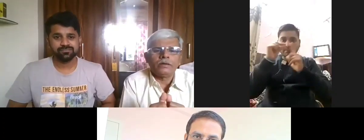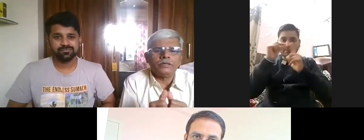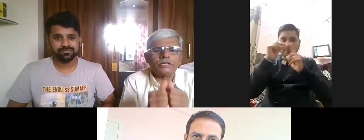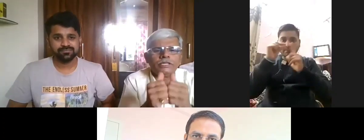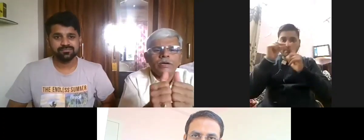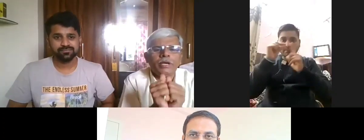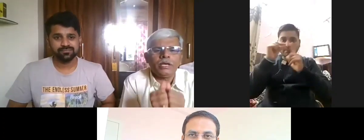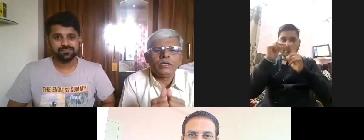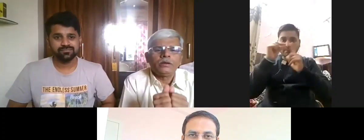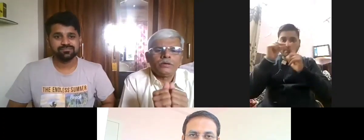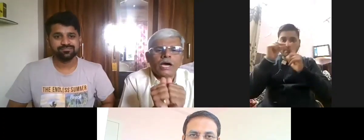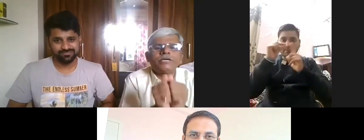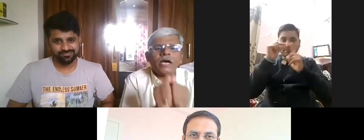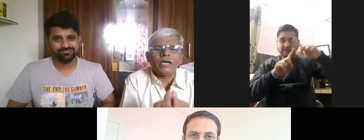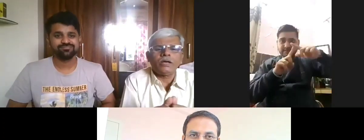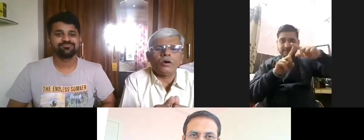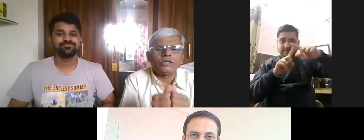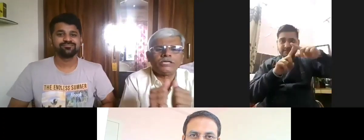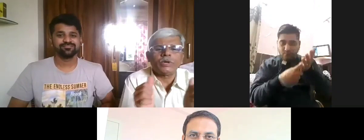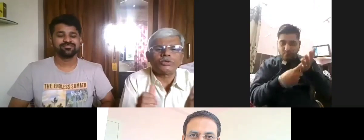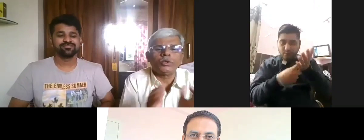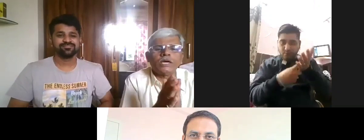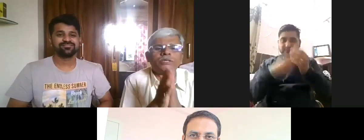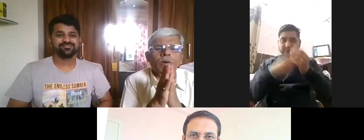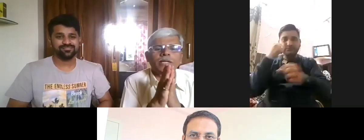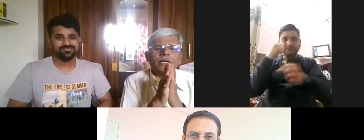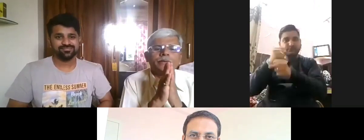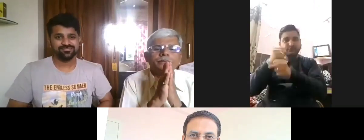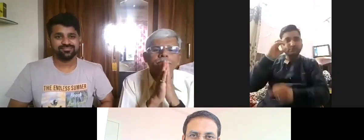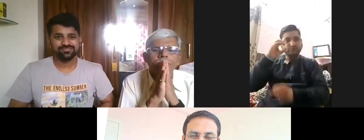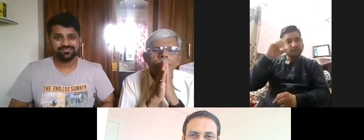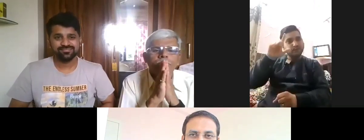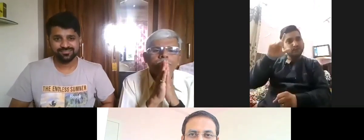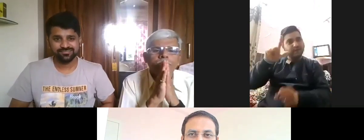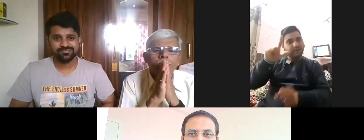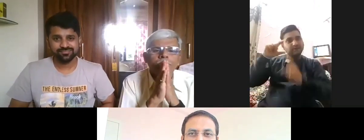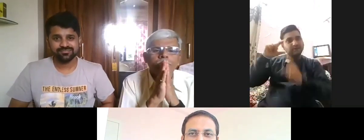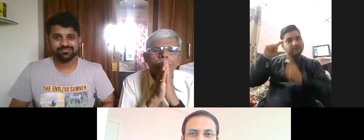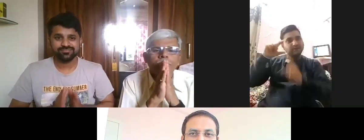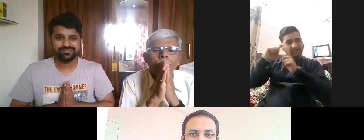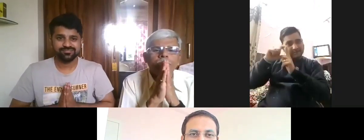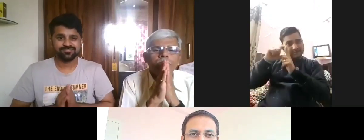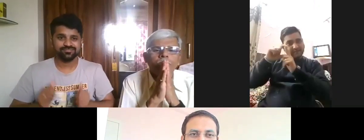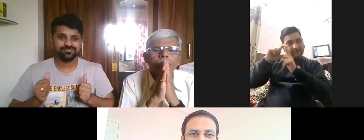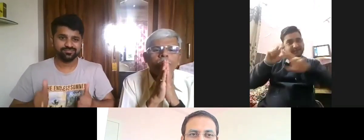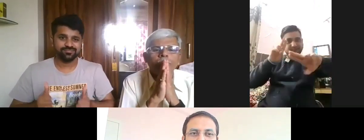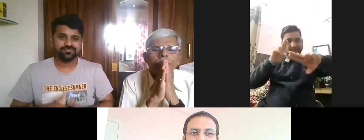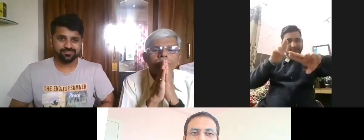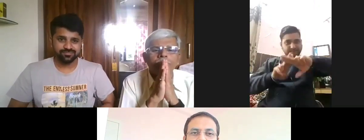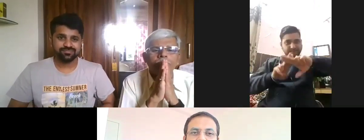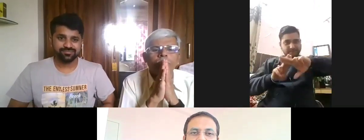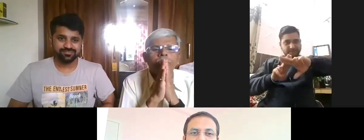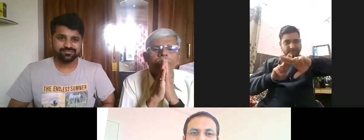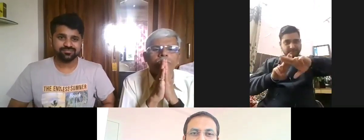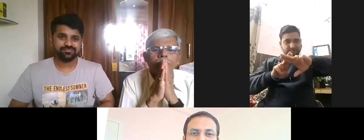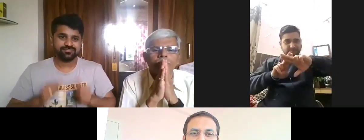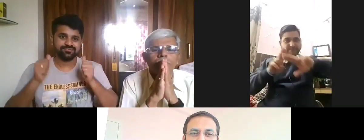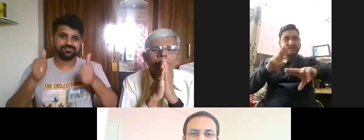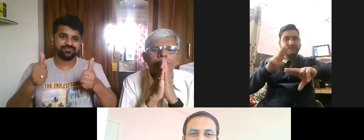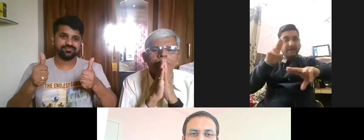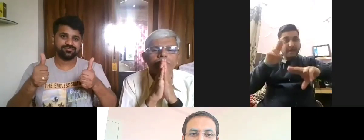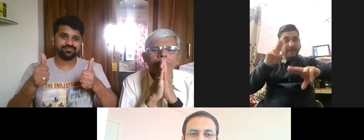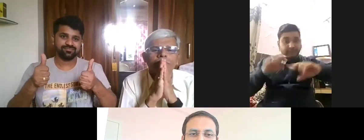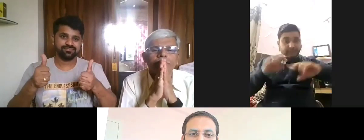आएगा, इतने हमें आशा है और देशवासियों का आशीर्वाद है। बहुत बहुत धन्यवाद, बहुत बहुत धन्यवाद